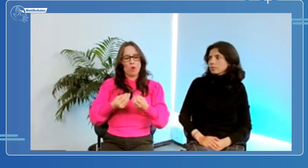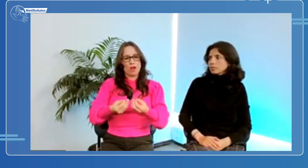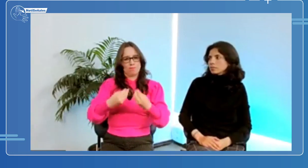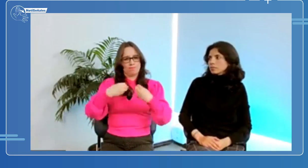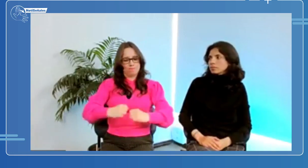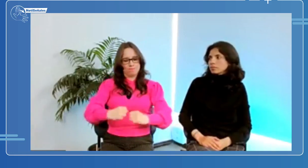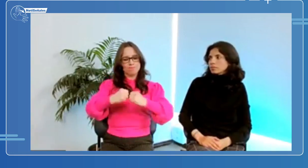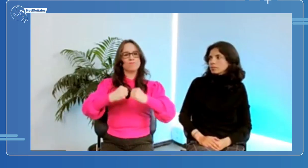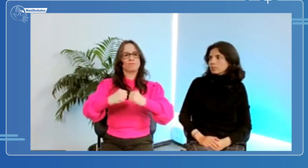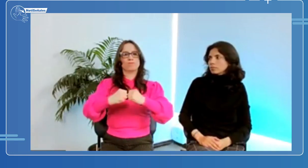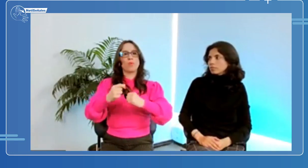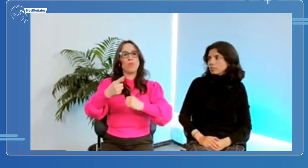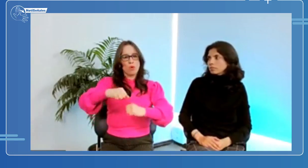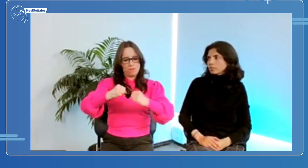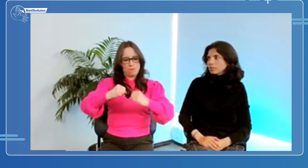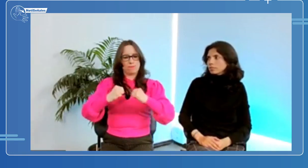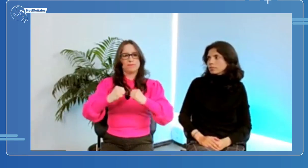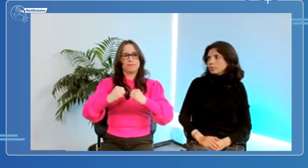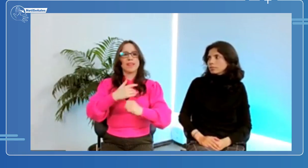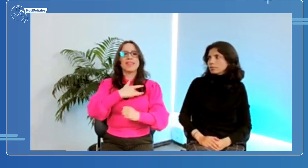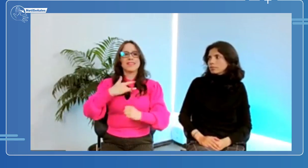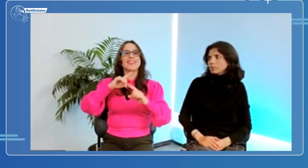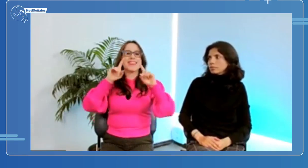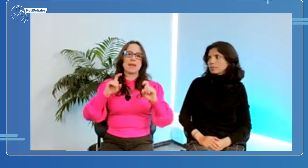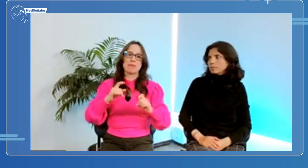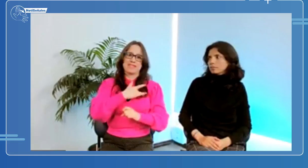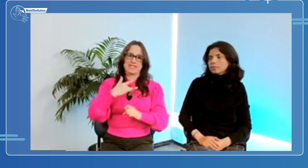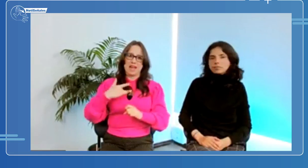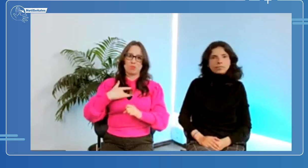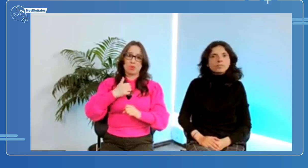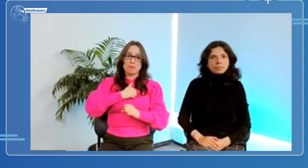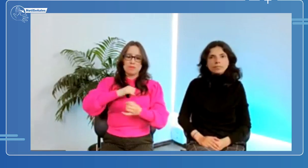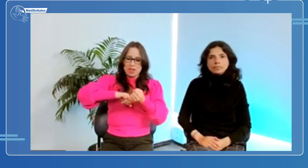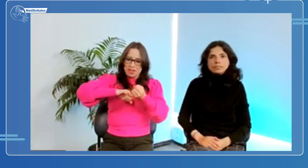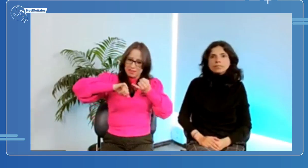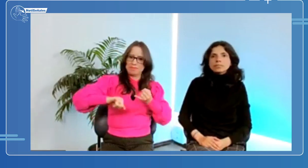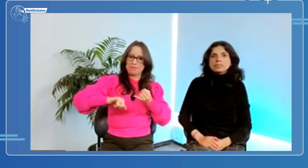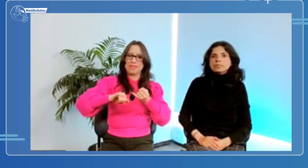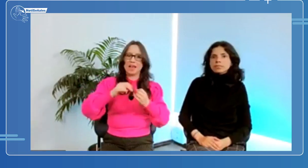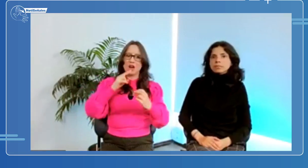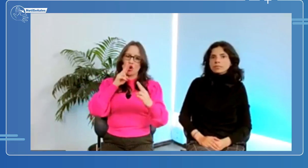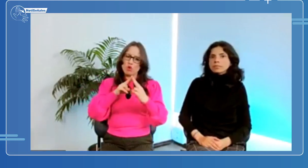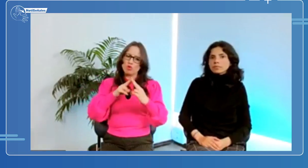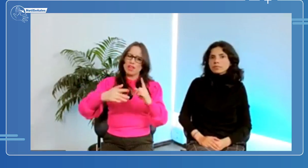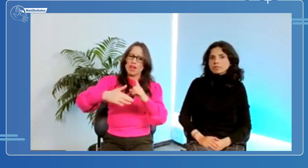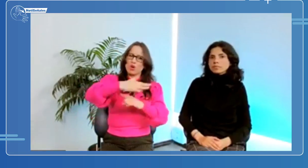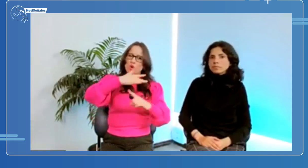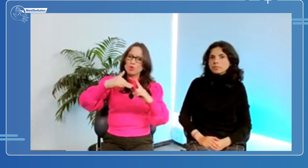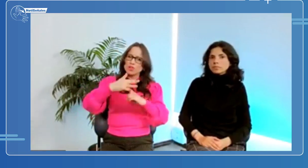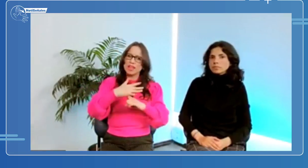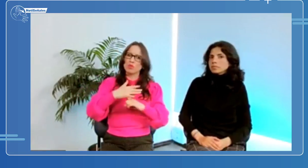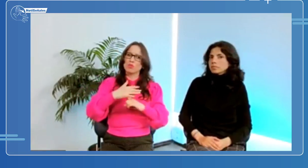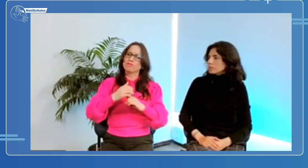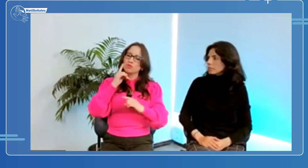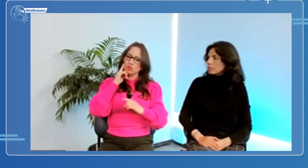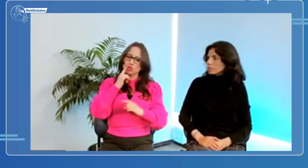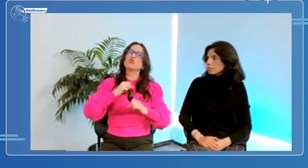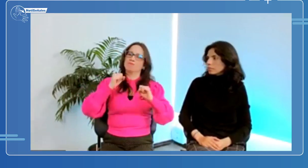un ejercicio para ustedes, para que lo interioricen y para que se apropien de estos temas de salud y puedan aportar a su